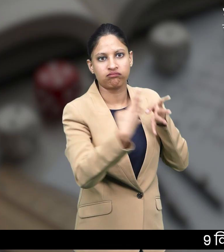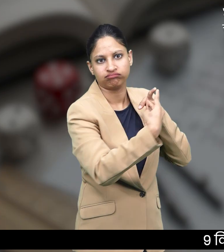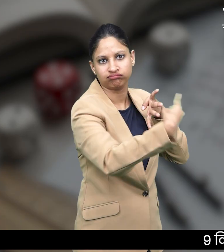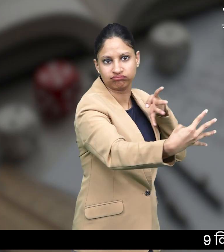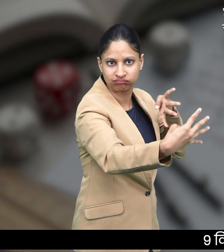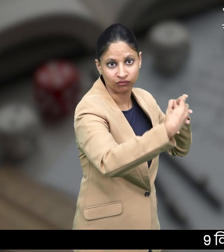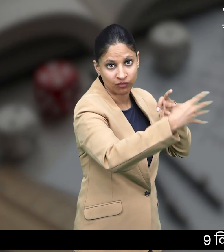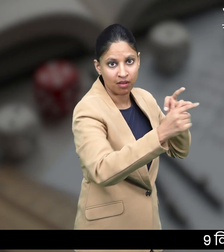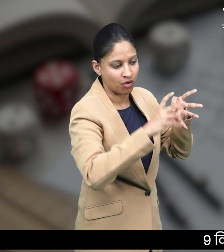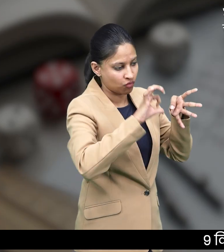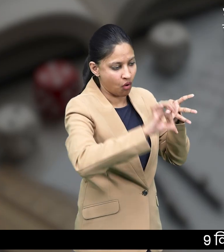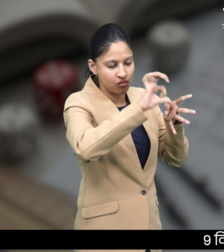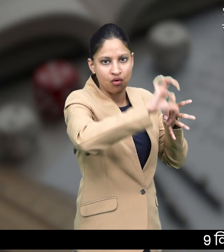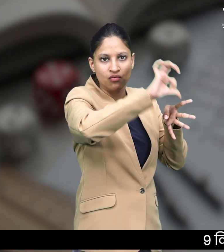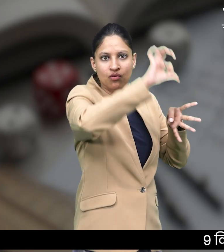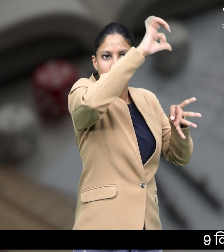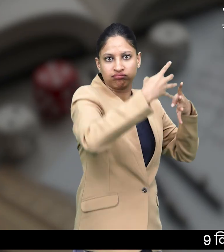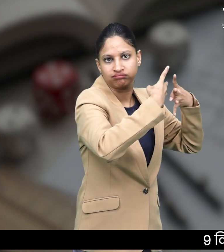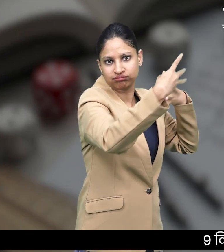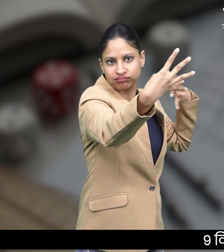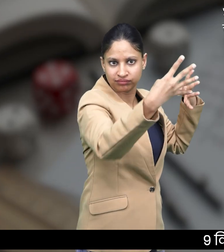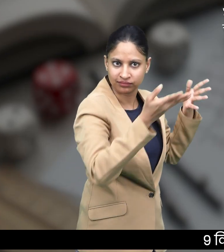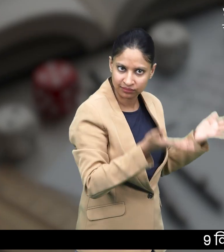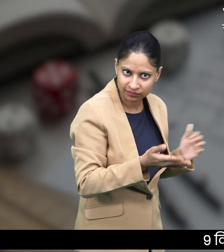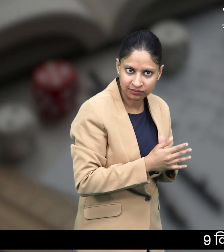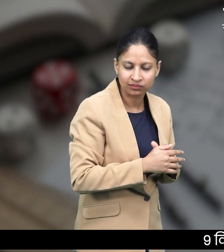9 विटा असलेल्या 4 ओळी,